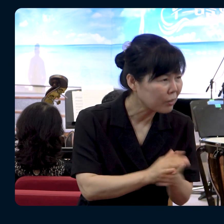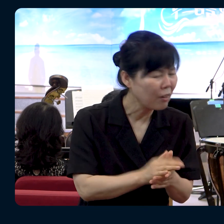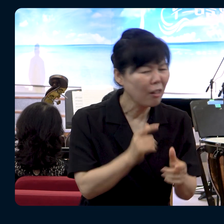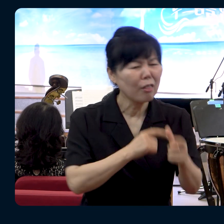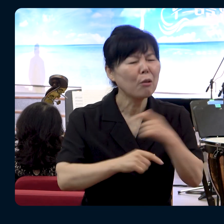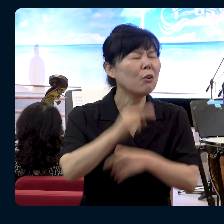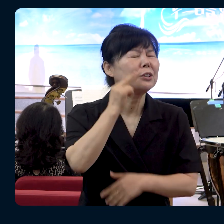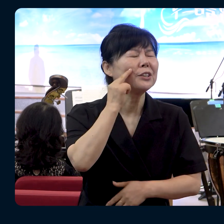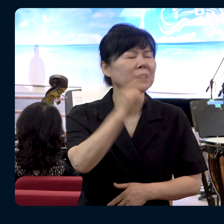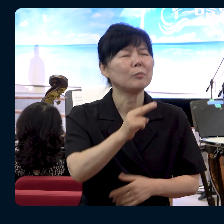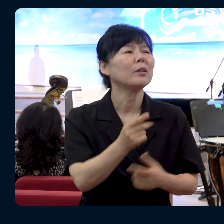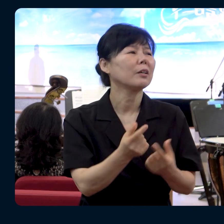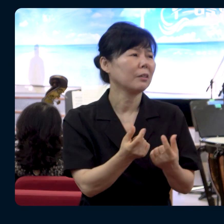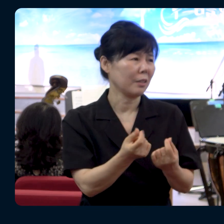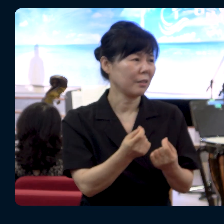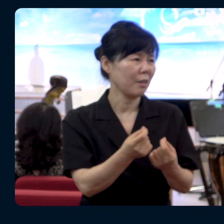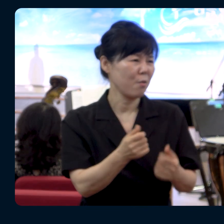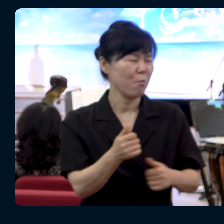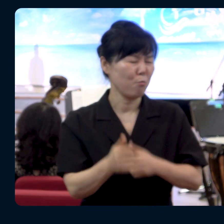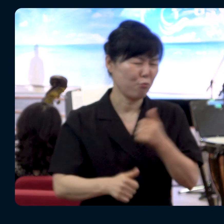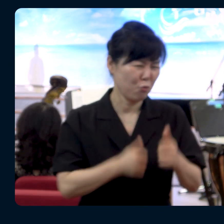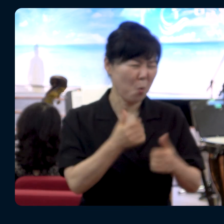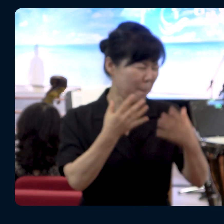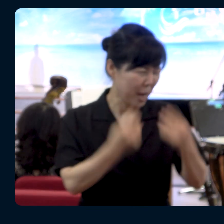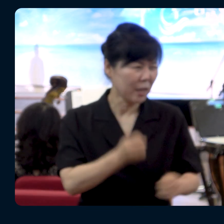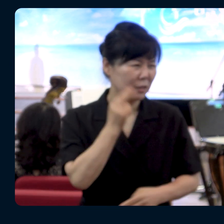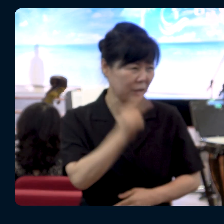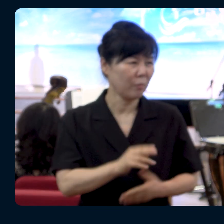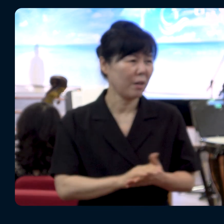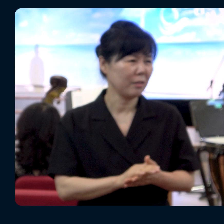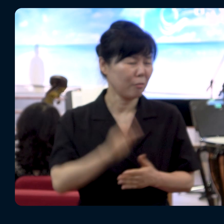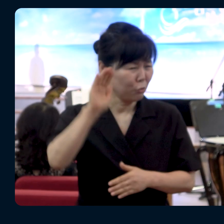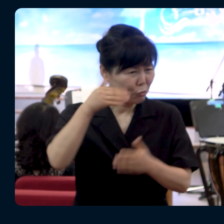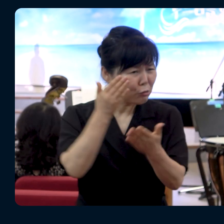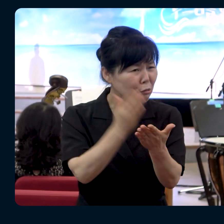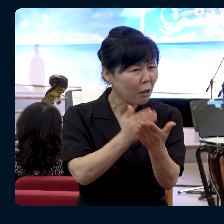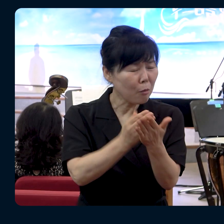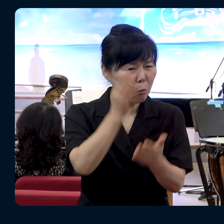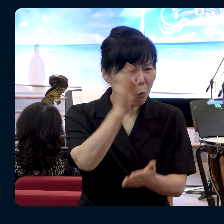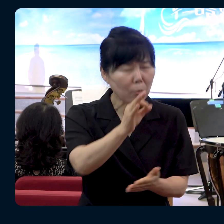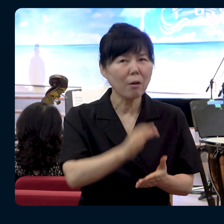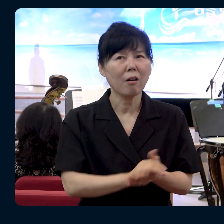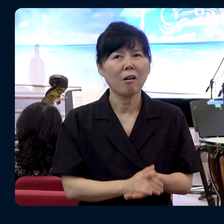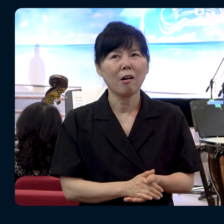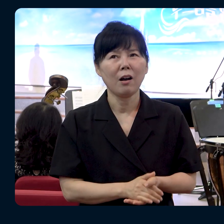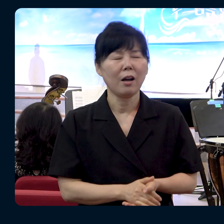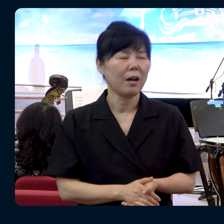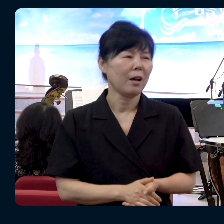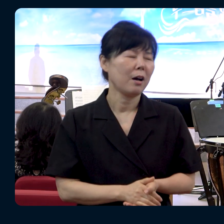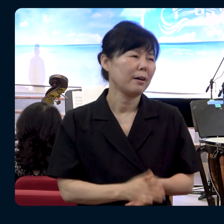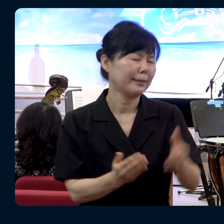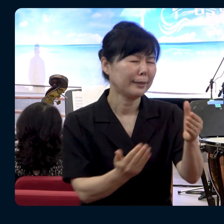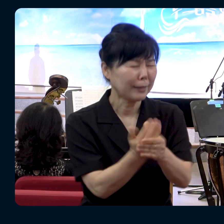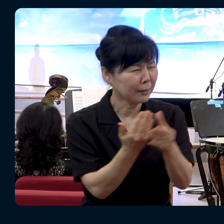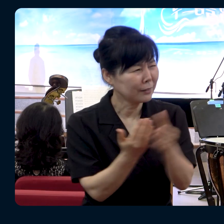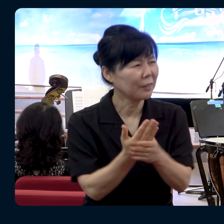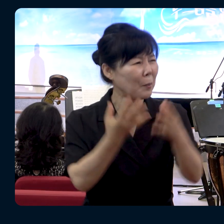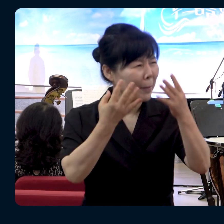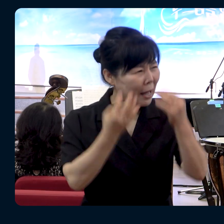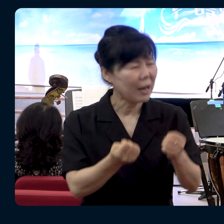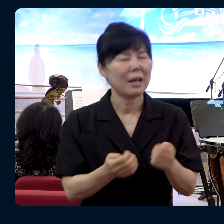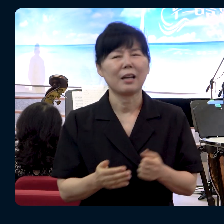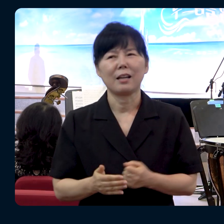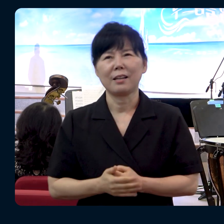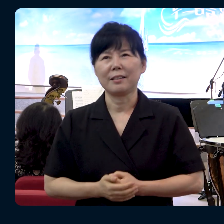표출하고 이 땅을 살아가겠습니까? 그러니까 이 땅의 뉴스들이 그렇게 힘든 뉴스들이 많이 우리에게 보이는